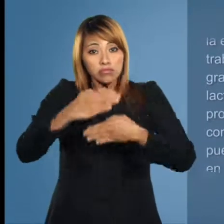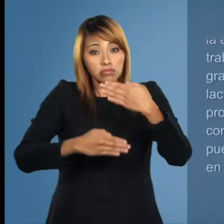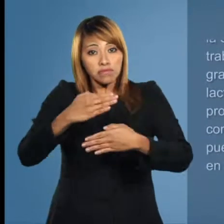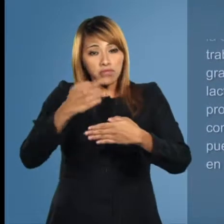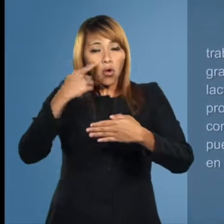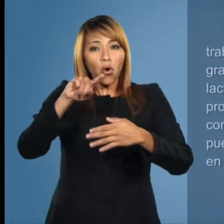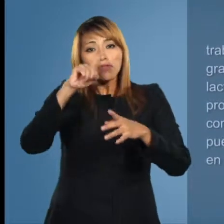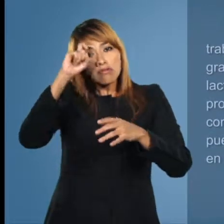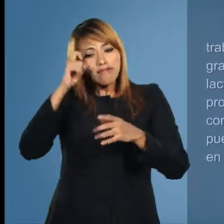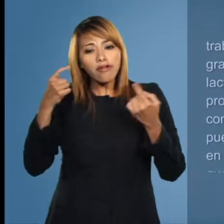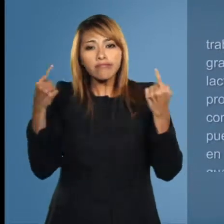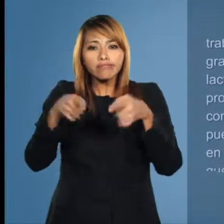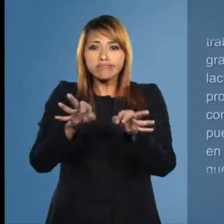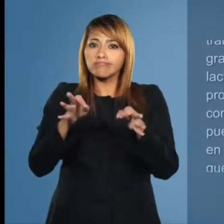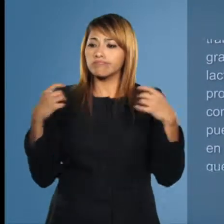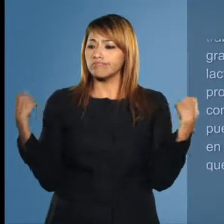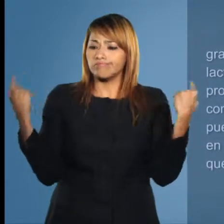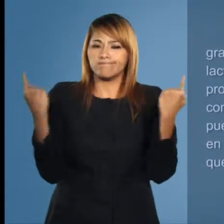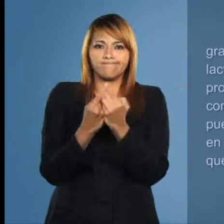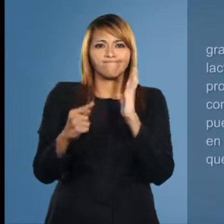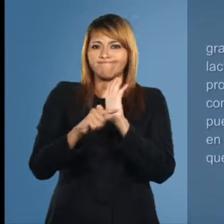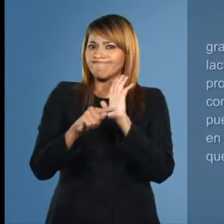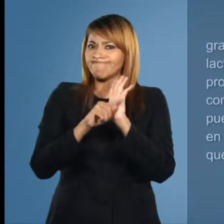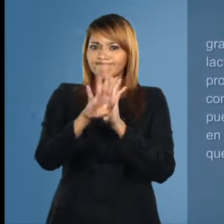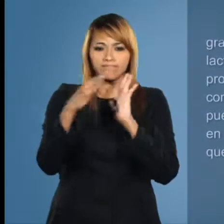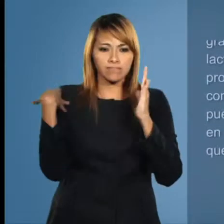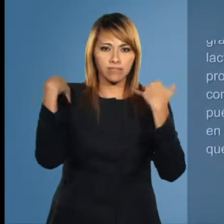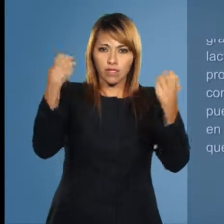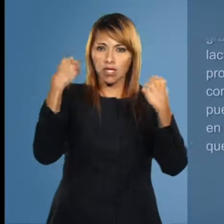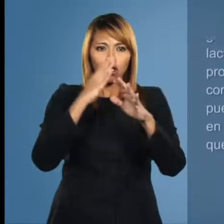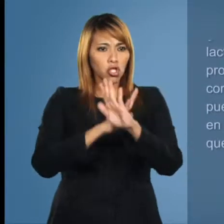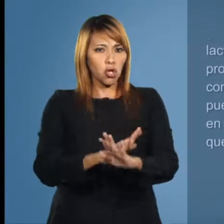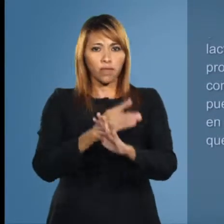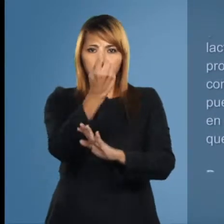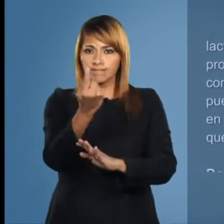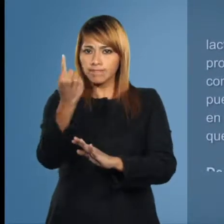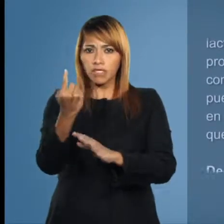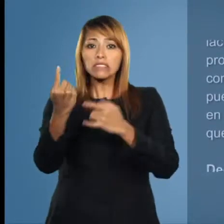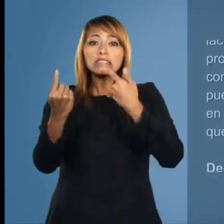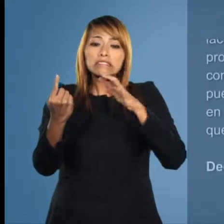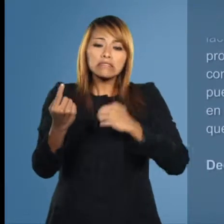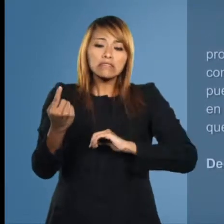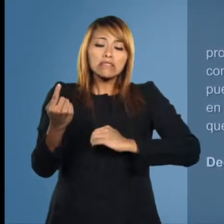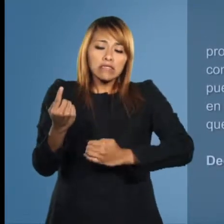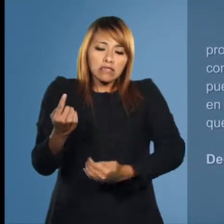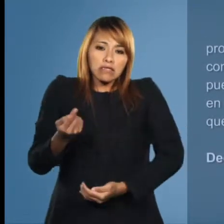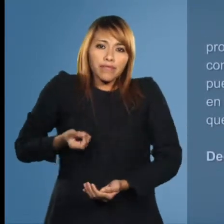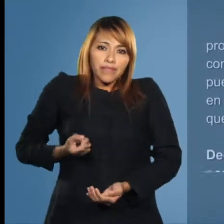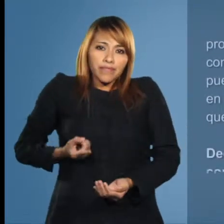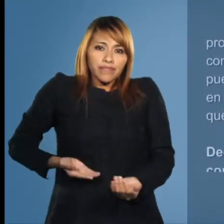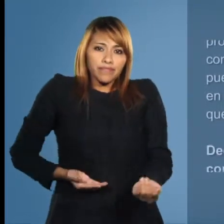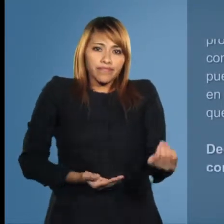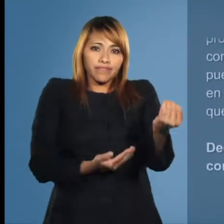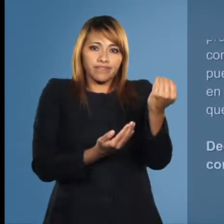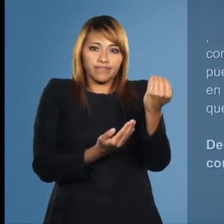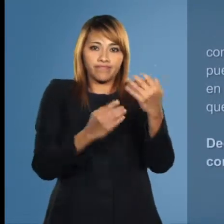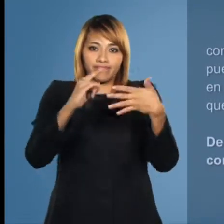o condiciones de trabajo que puedan influir negativamente en su salud y en la persona que está por nacer.